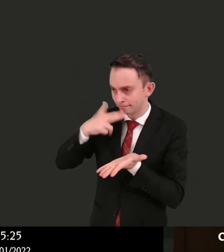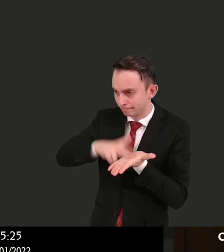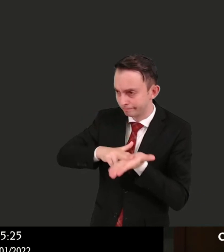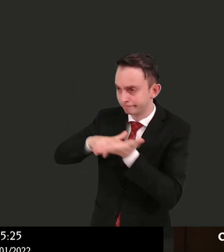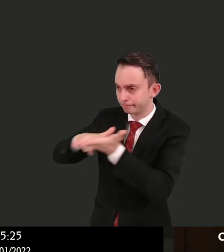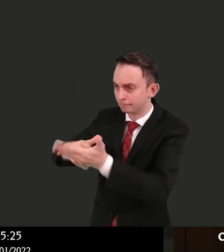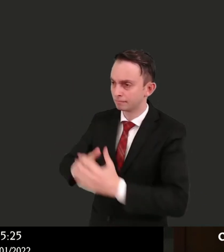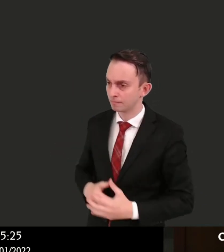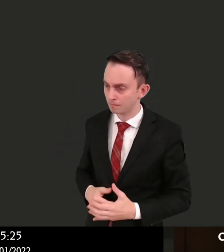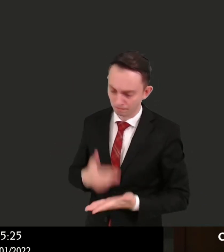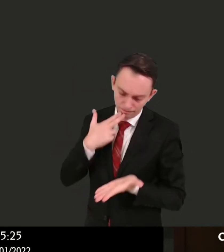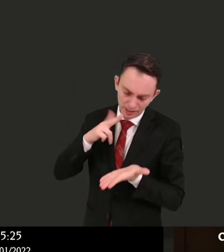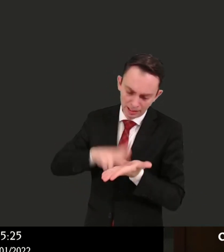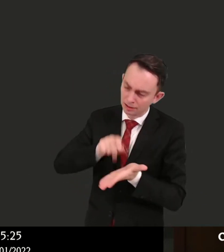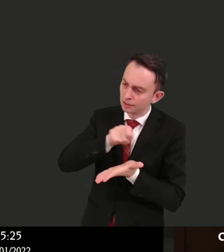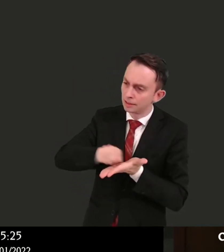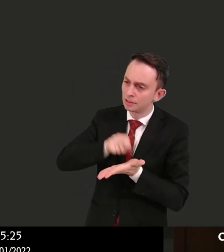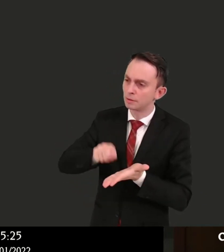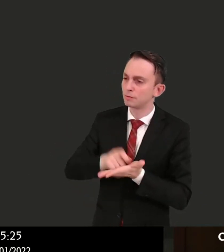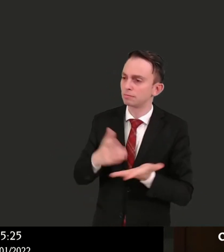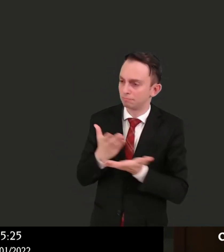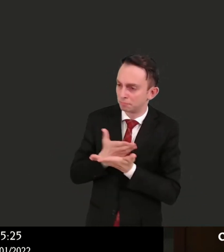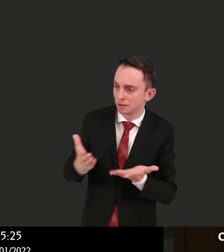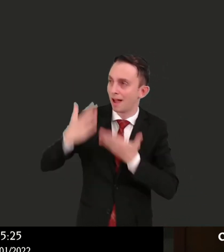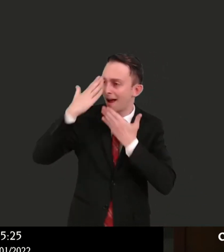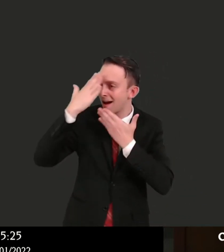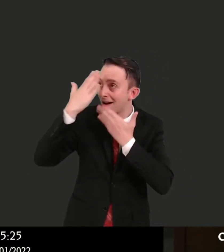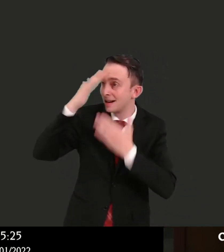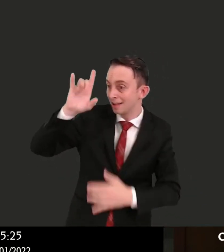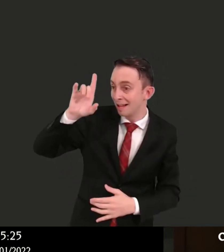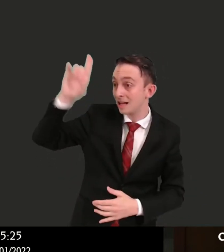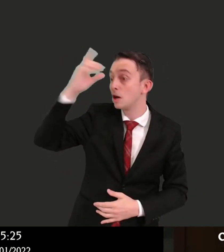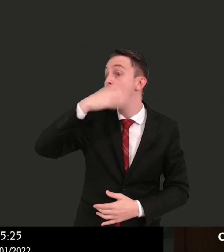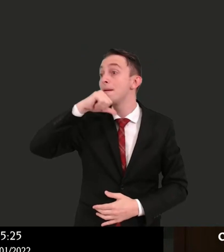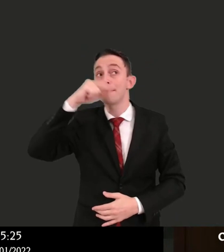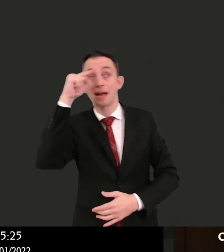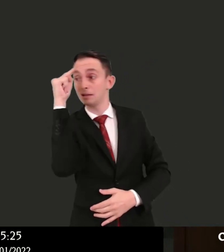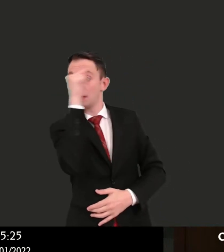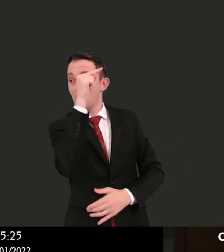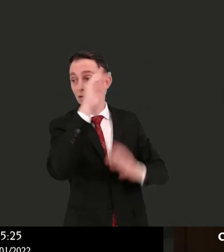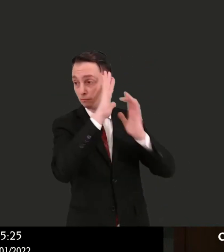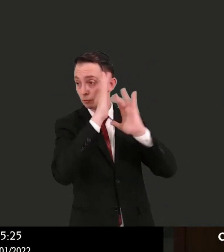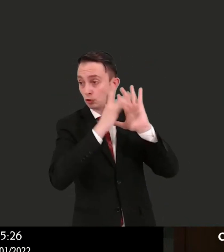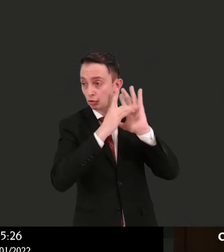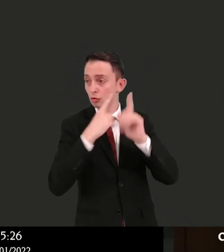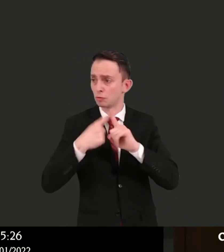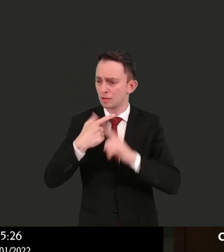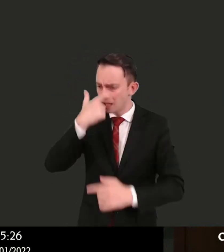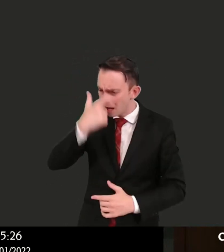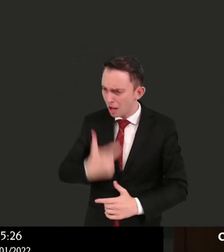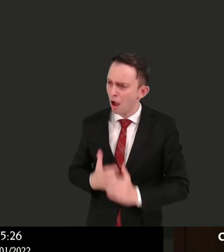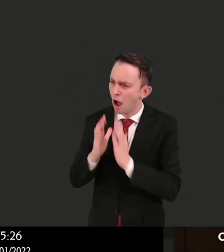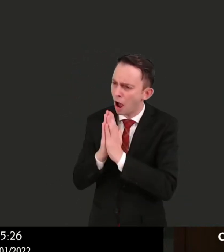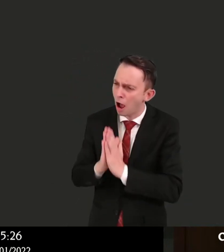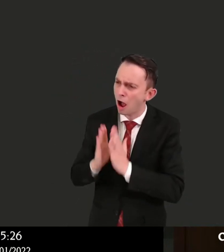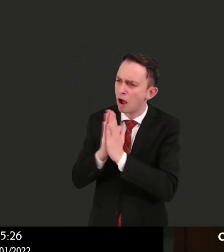Graças damos a Deus, Pai de nosso Senhor Jesus Cristo, orando sempre por vós, porquanto ouvimos